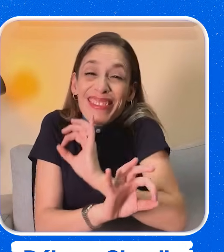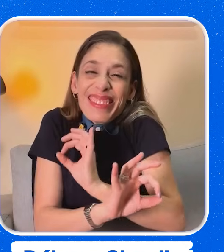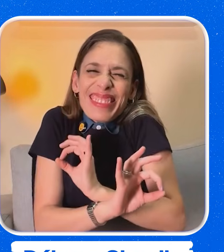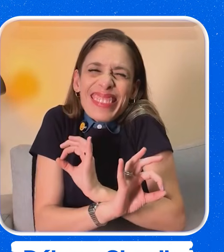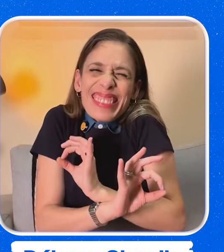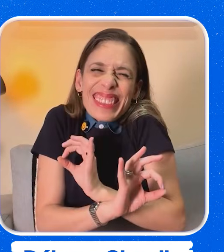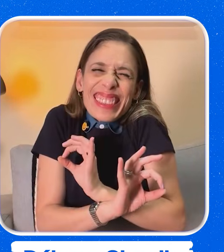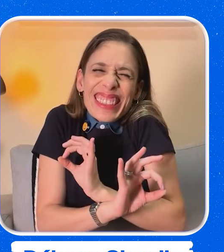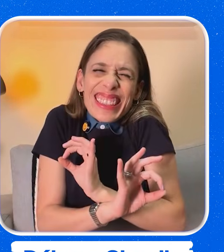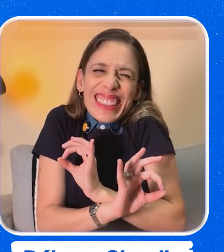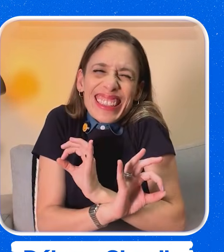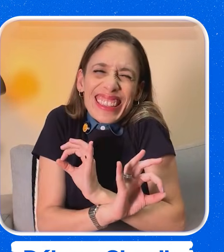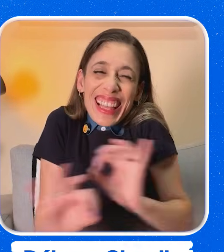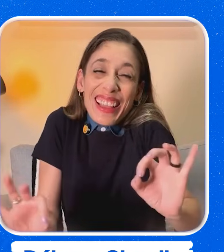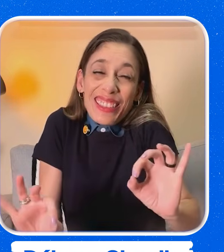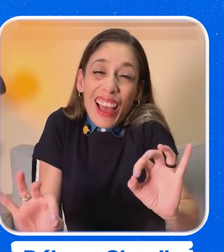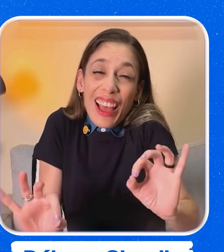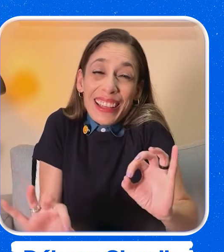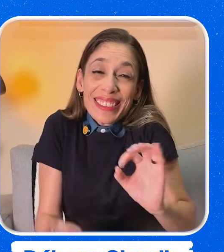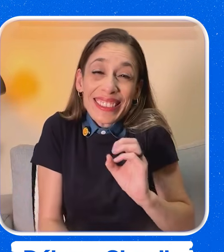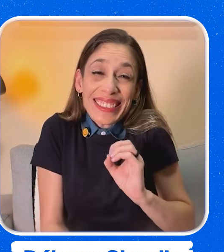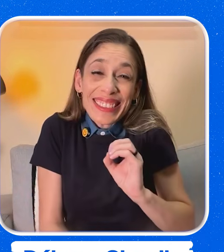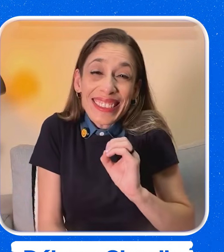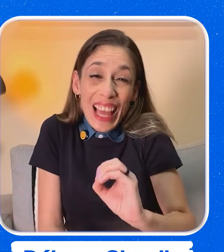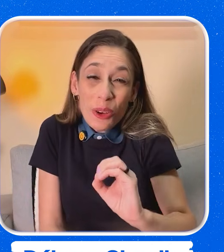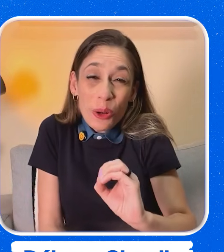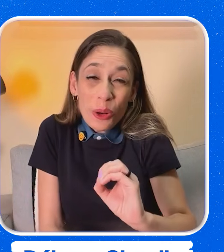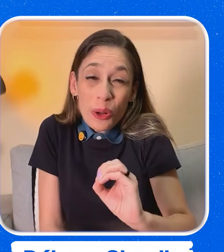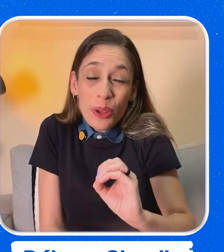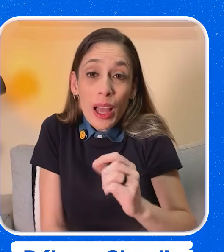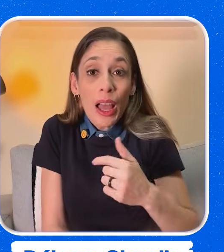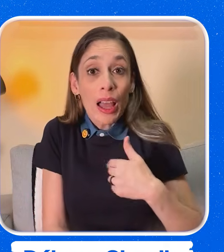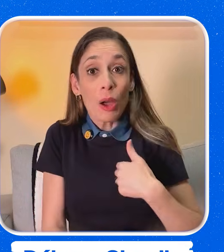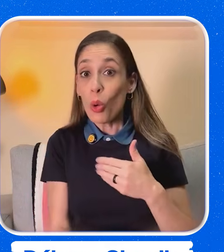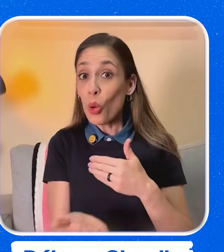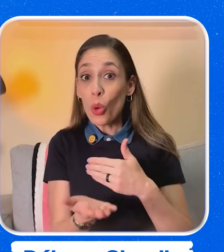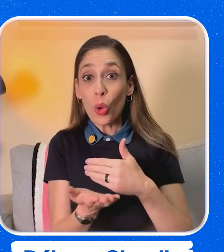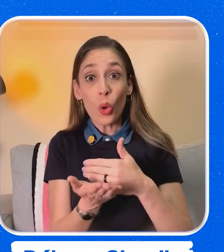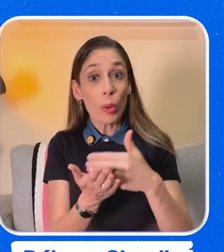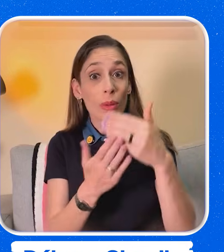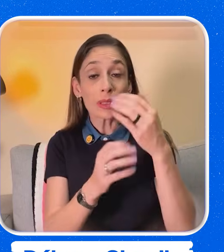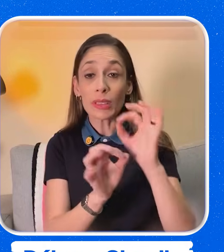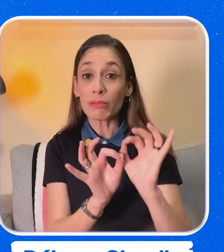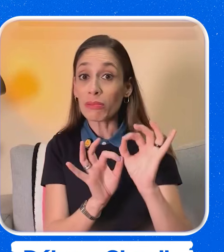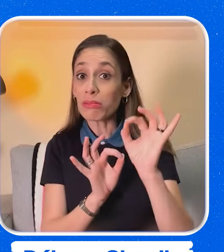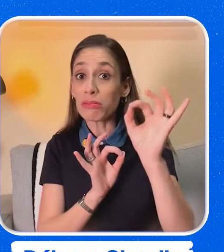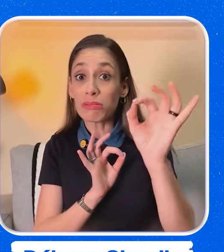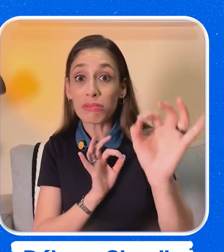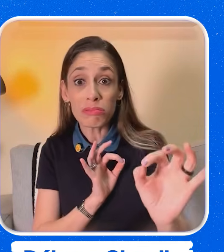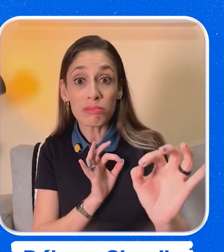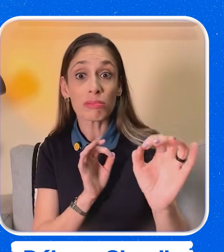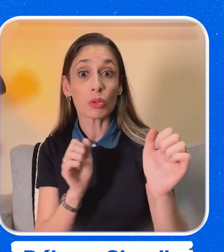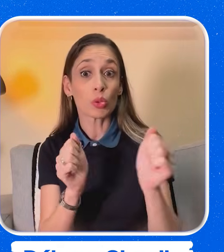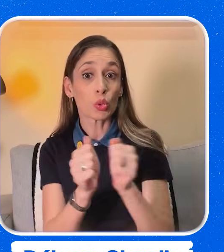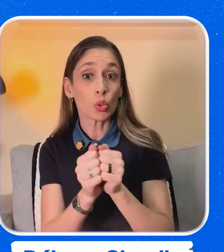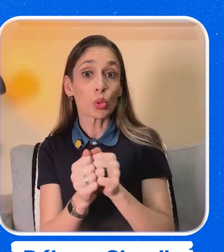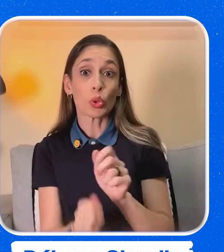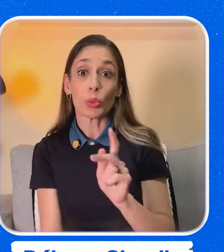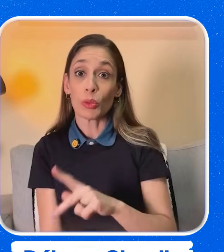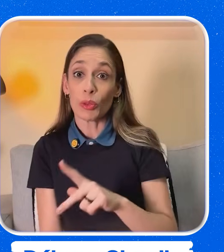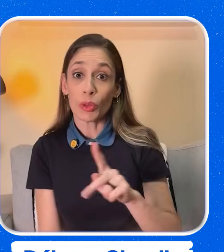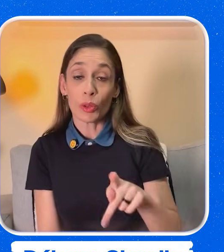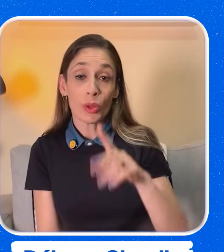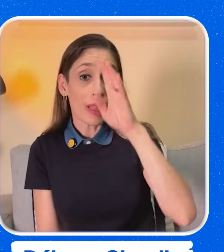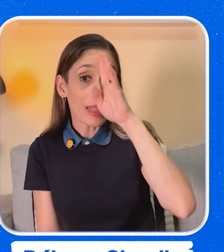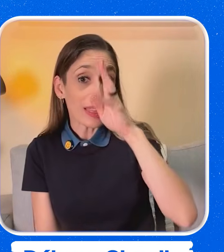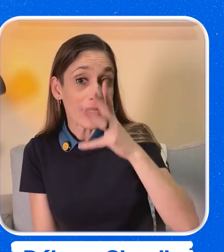sabia exatamente nada. E eu comecei de forma online com a professora Débora, né? Sempre quando chega um